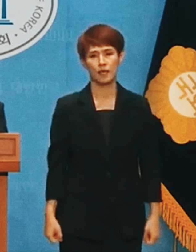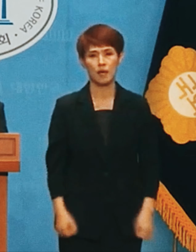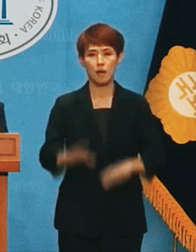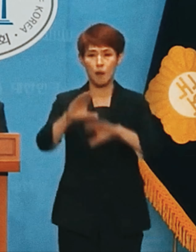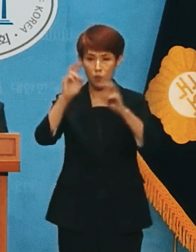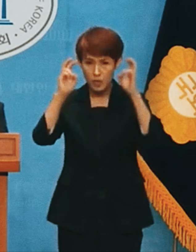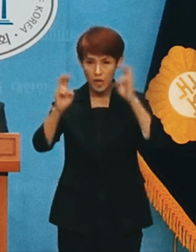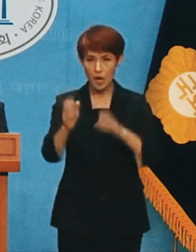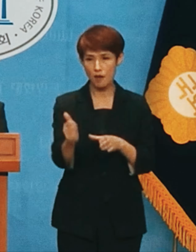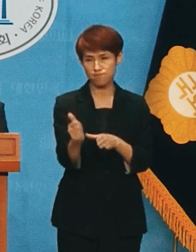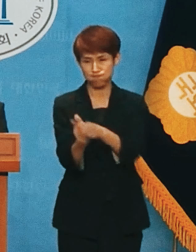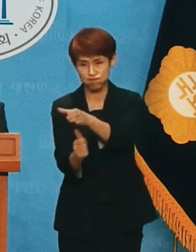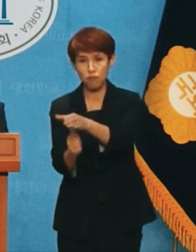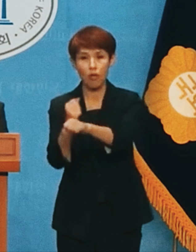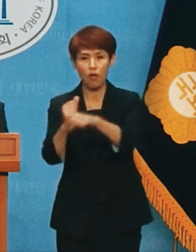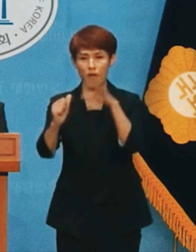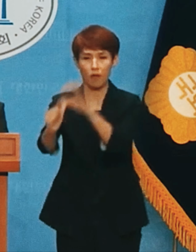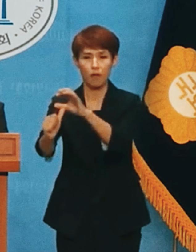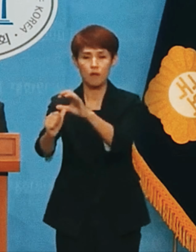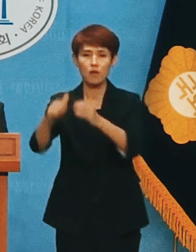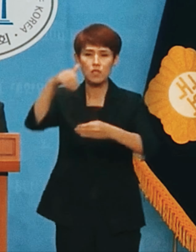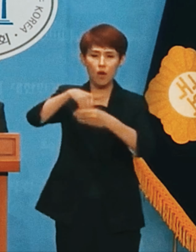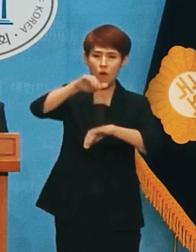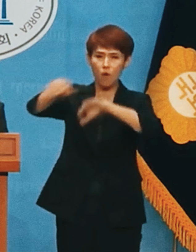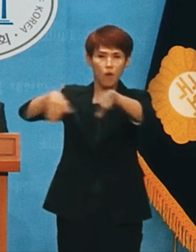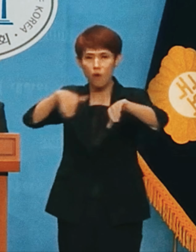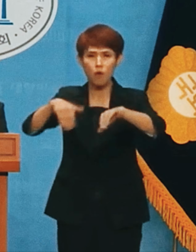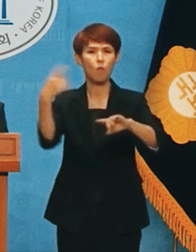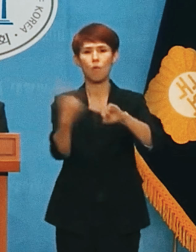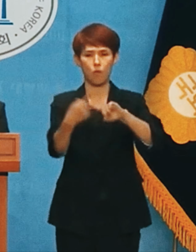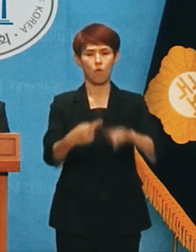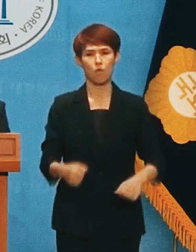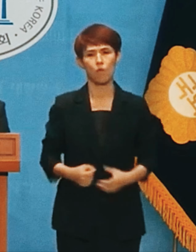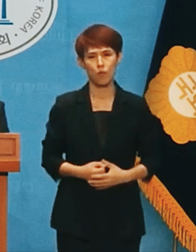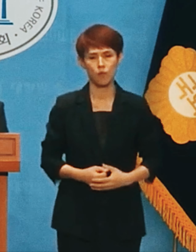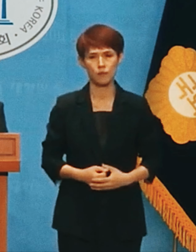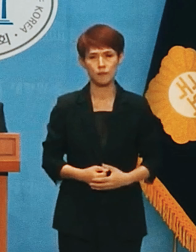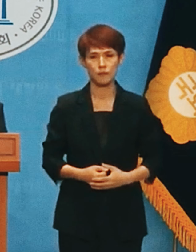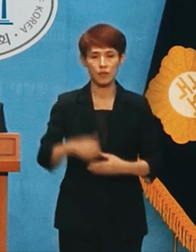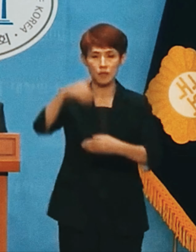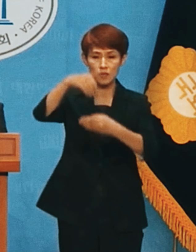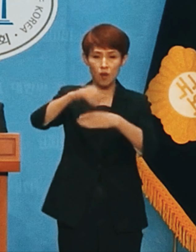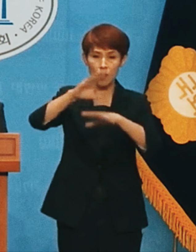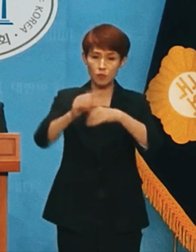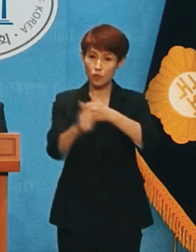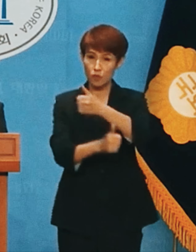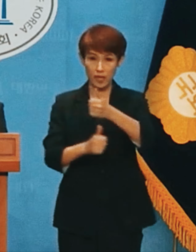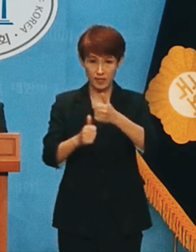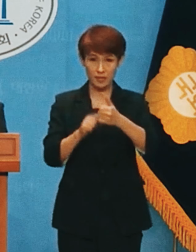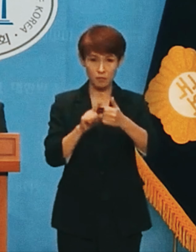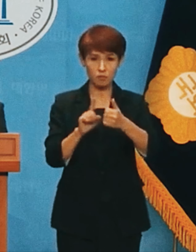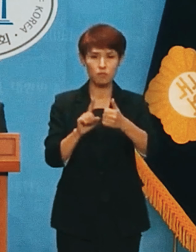사들 목를 잡고 선거에 개입하는 행위와 없습니다 선거방송 심의위는